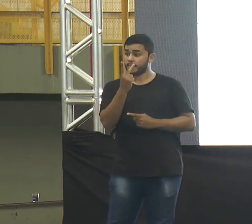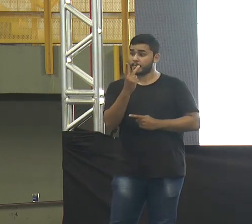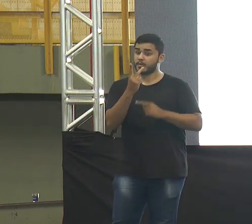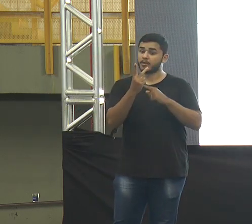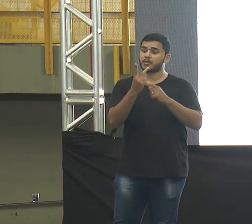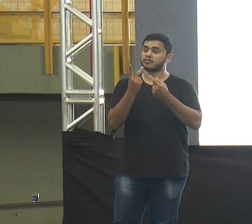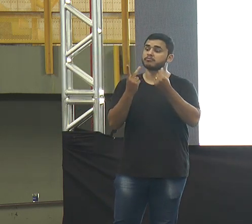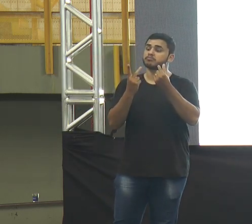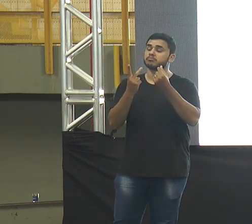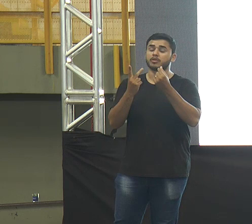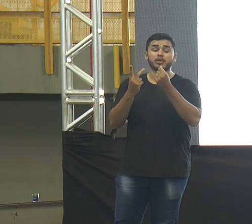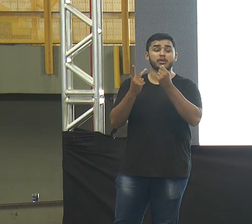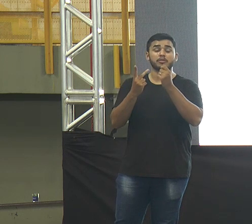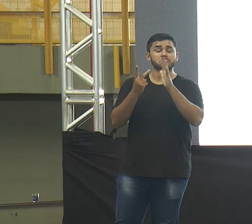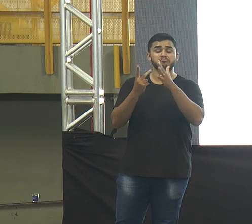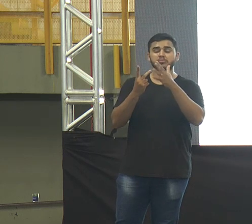zero,